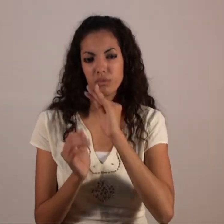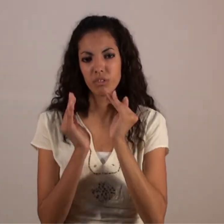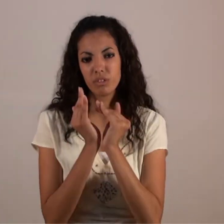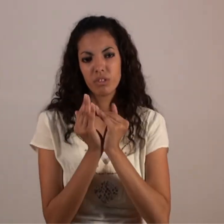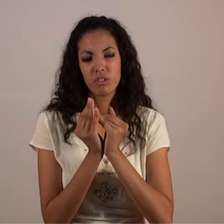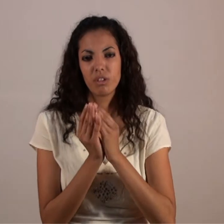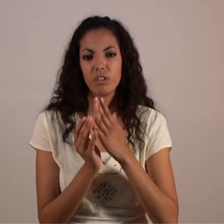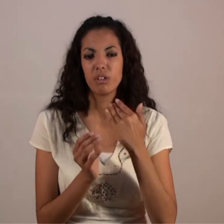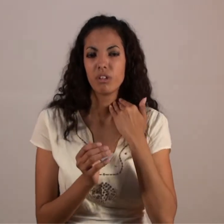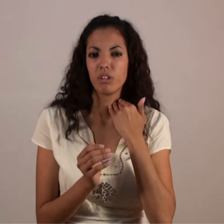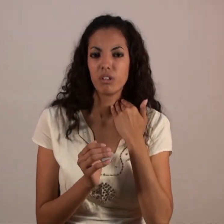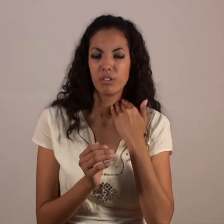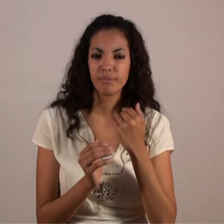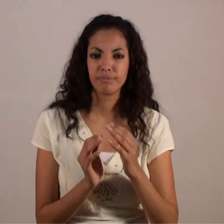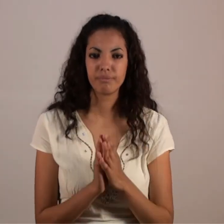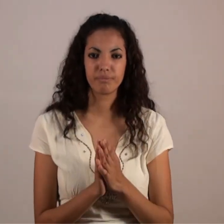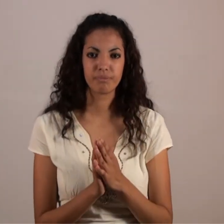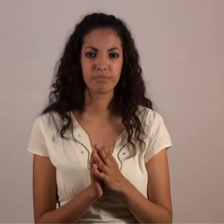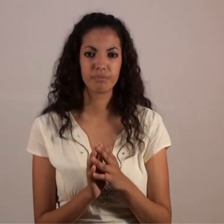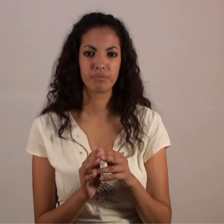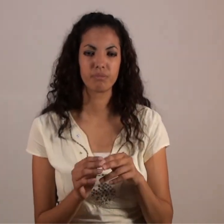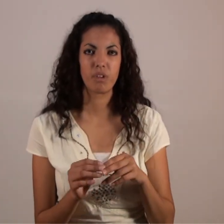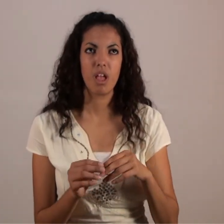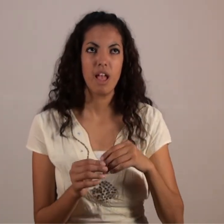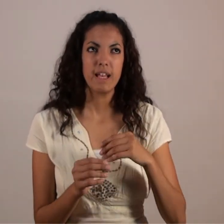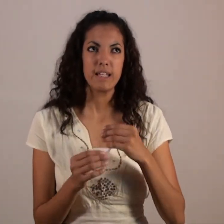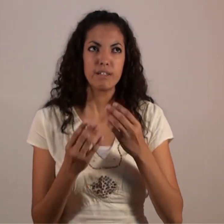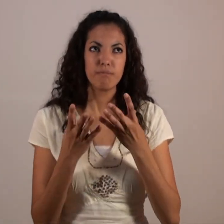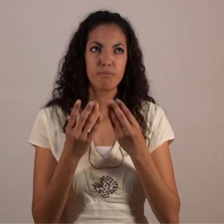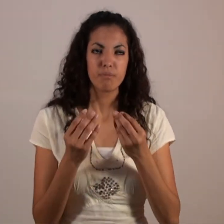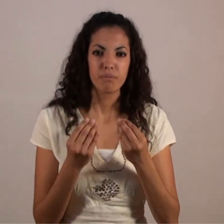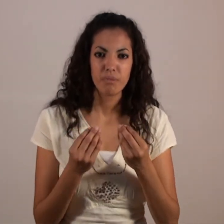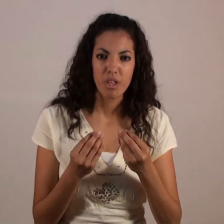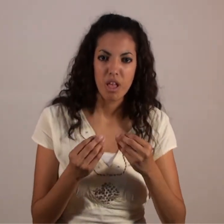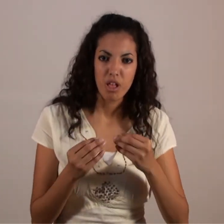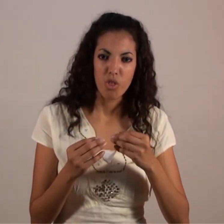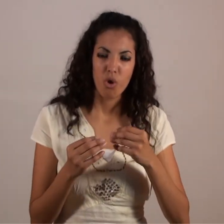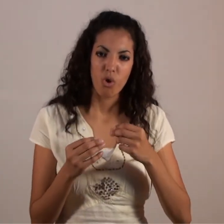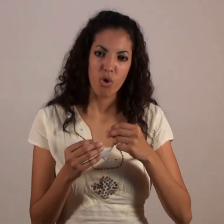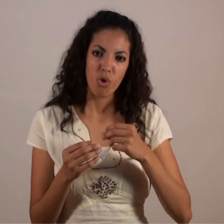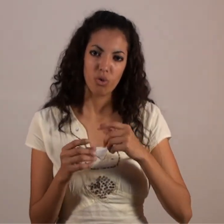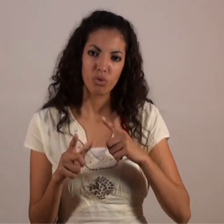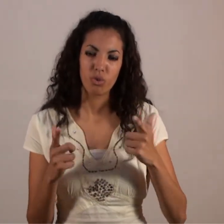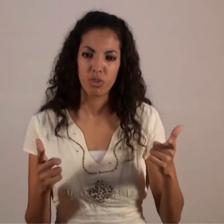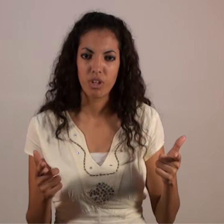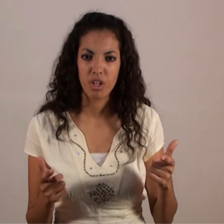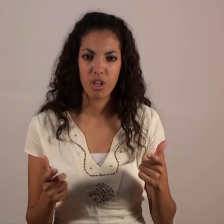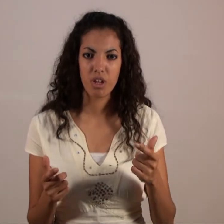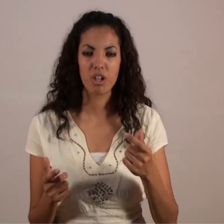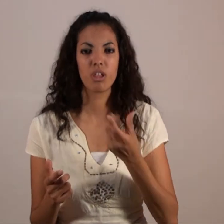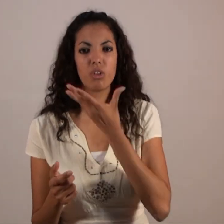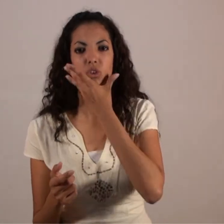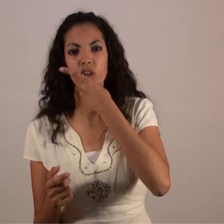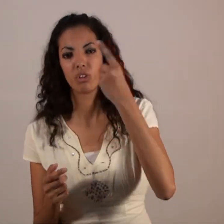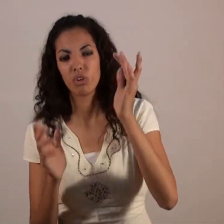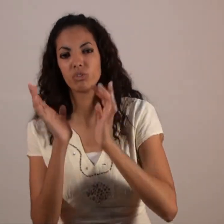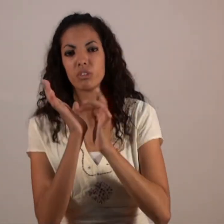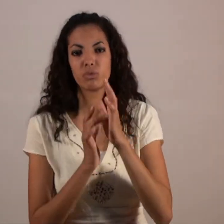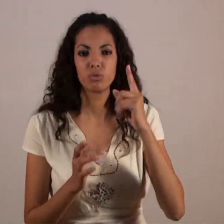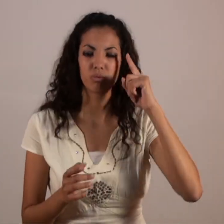línea: no debemos inquietarnos por lo que Cristo y Dios piensan de nosotros, sino que debe interesarnos lo que Dios piensa